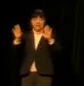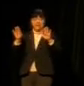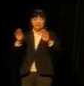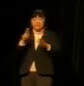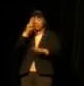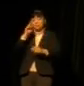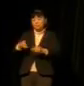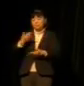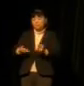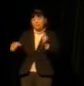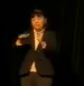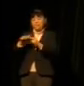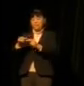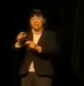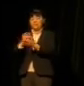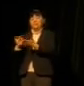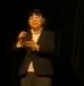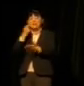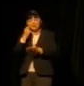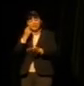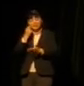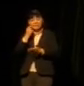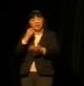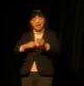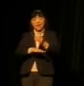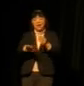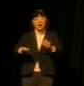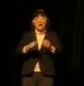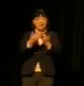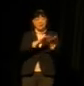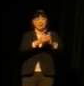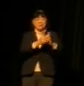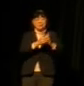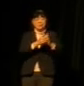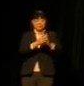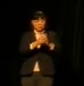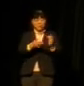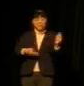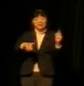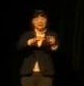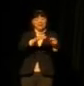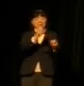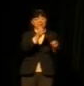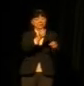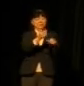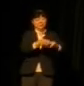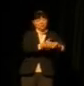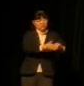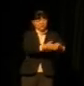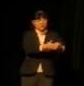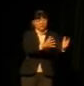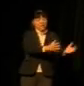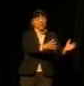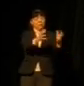センター使いませんでした。で、原町山椒、巻いた原町山椒の給食して作ったものを運んでもらいました。で